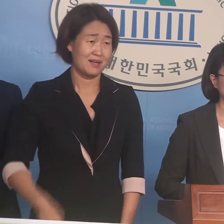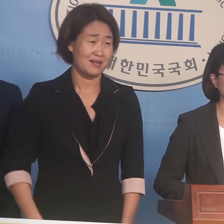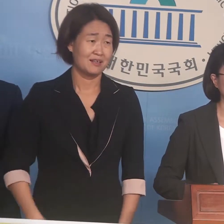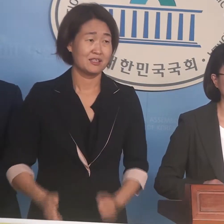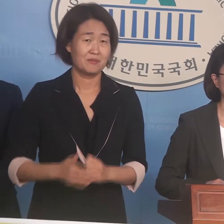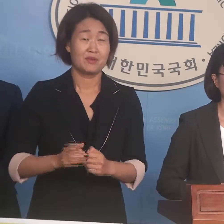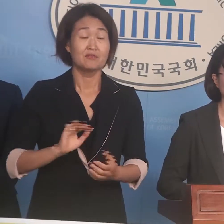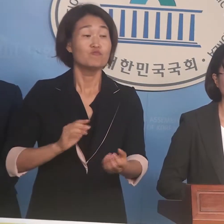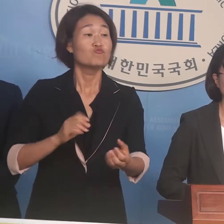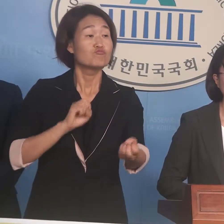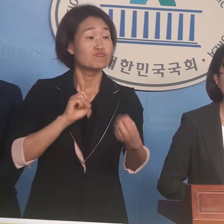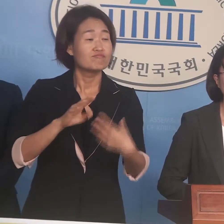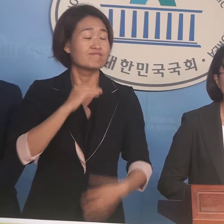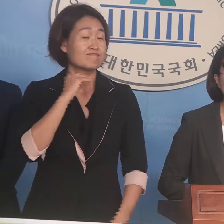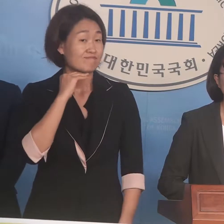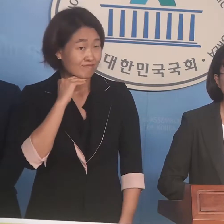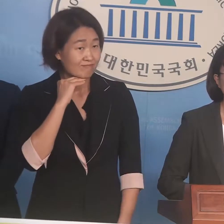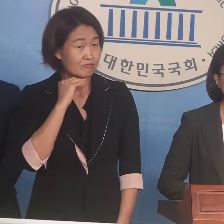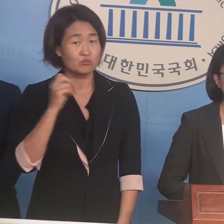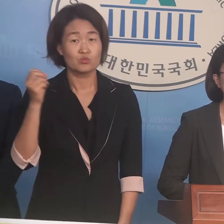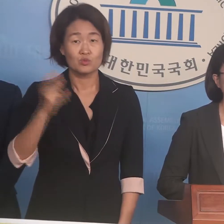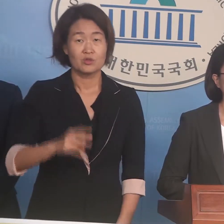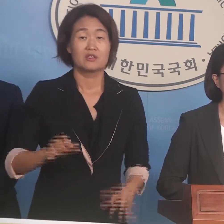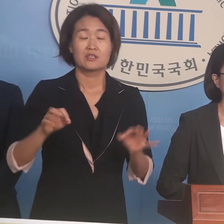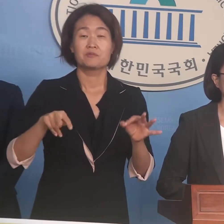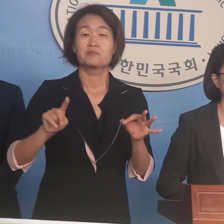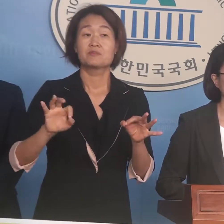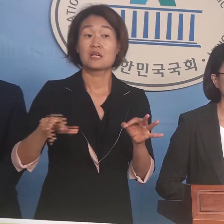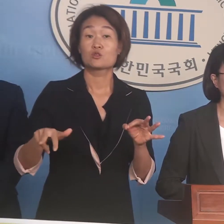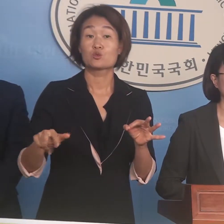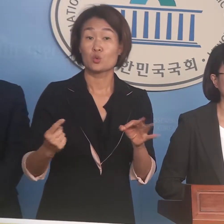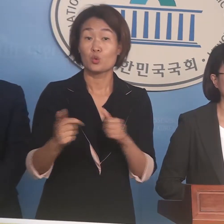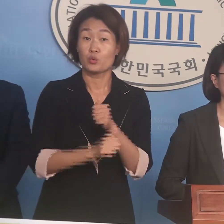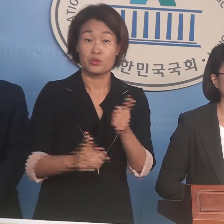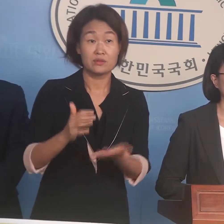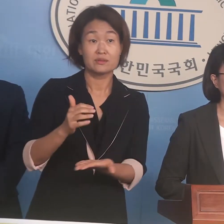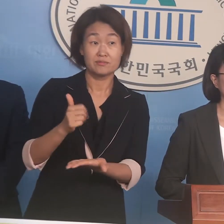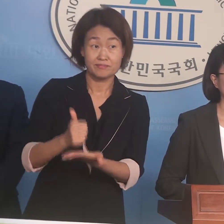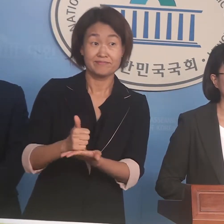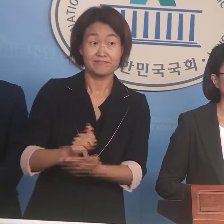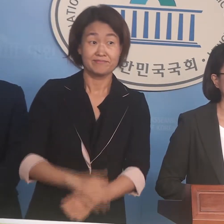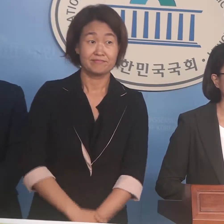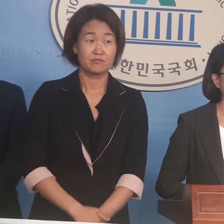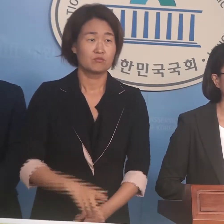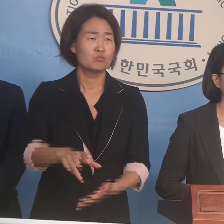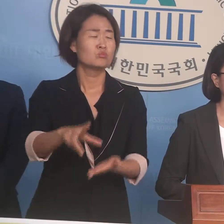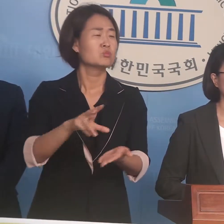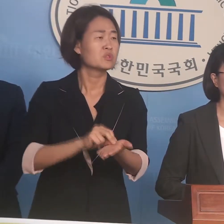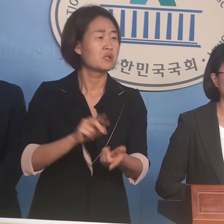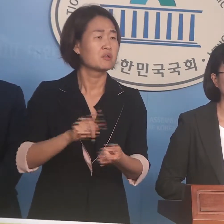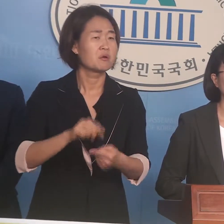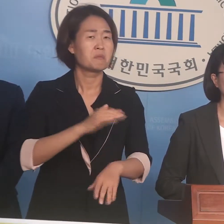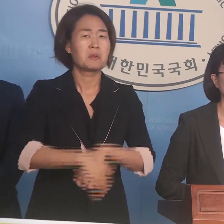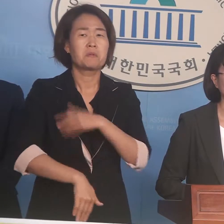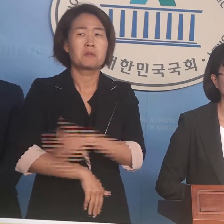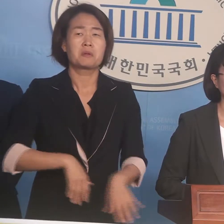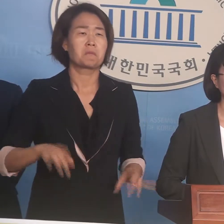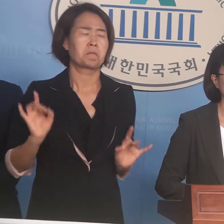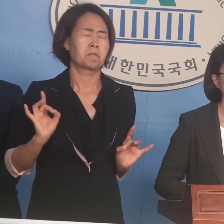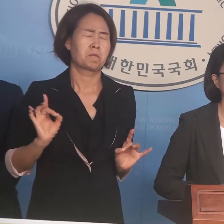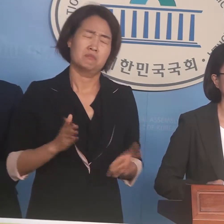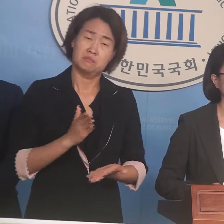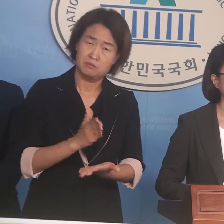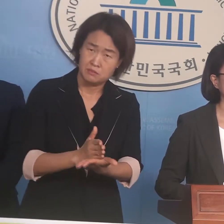응답 기다리겠습니다. 그리고 아울러 김상조 위원장께서도 이 문제를 손 놓고 있어서는 안 됩니다.